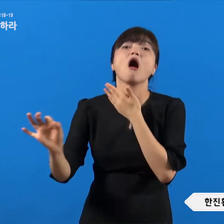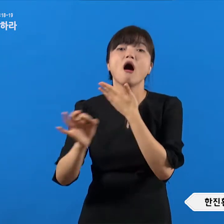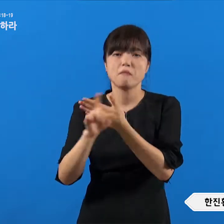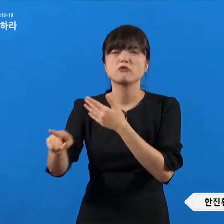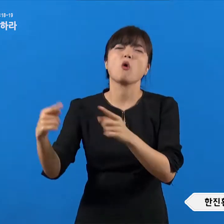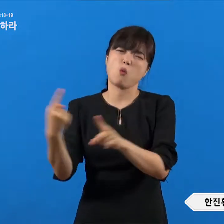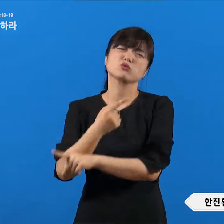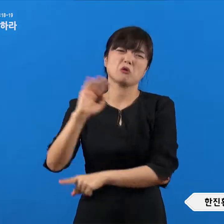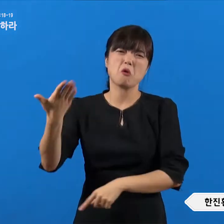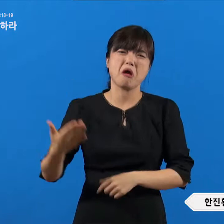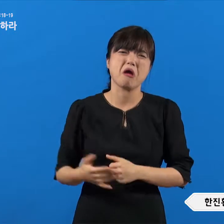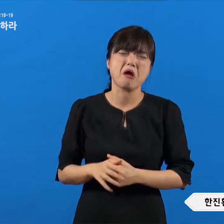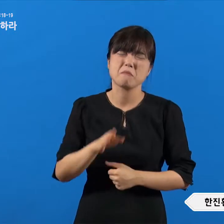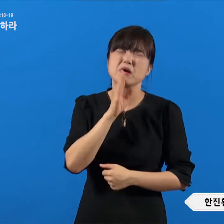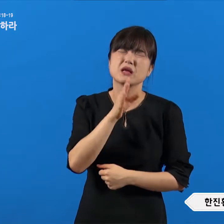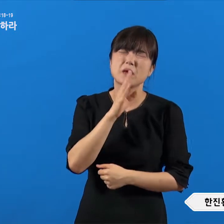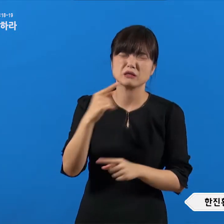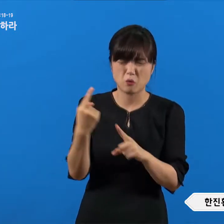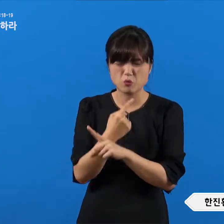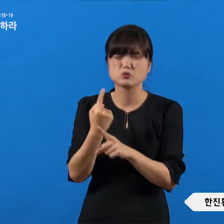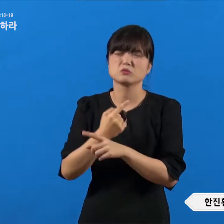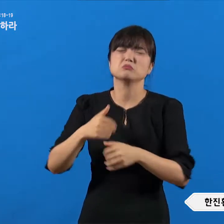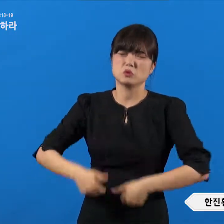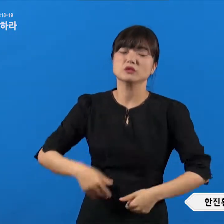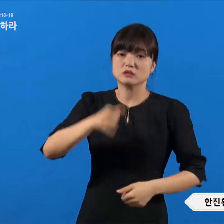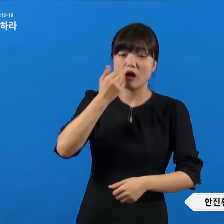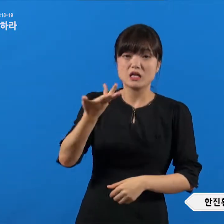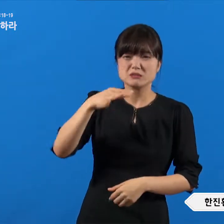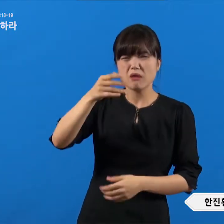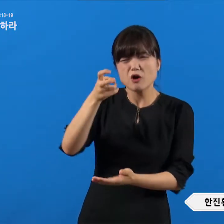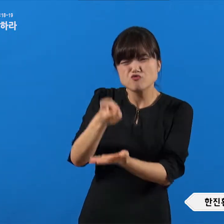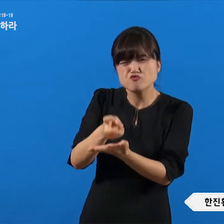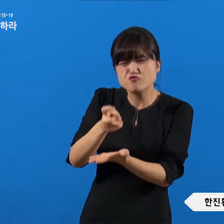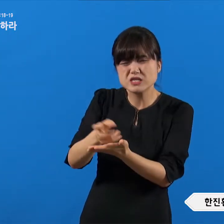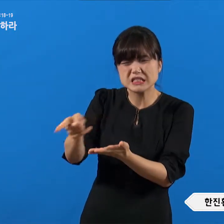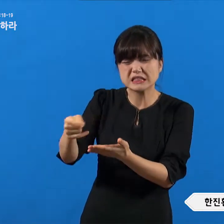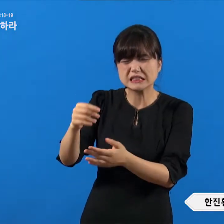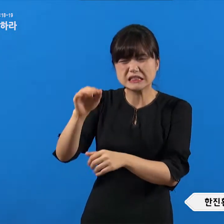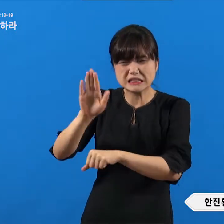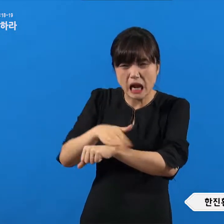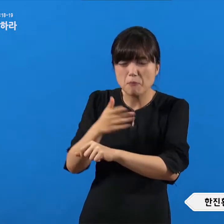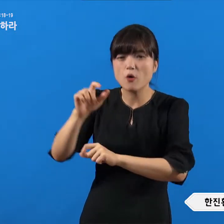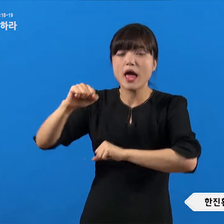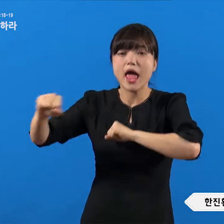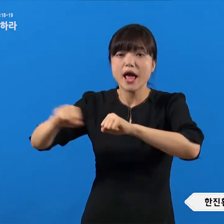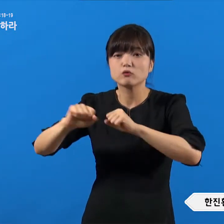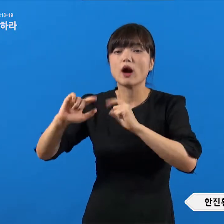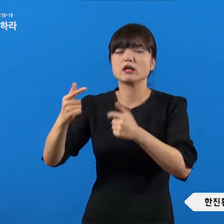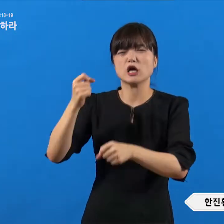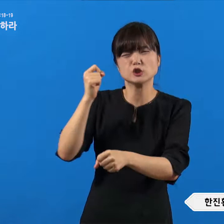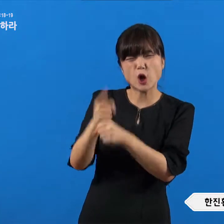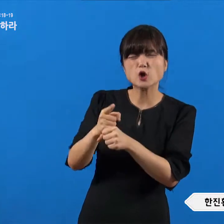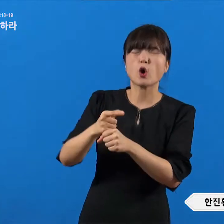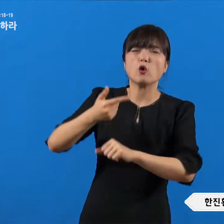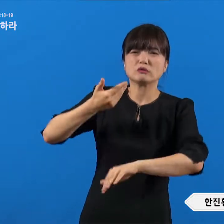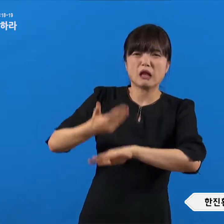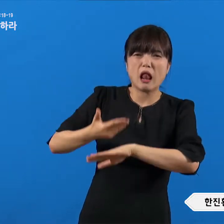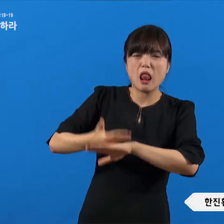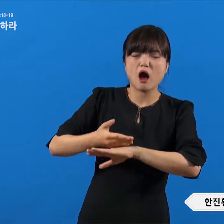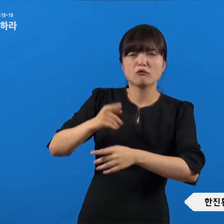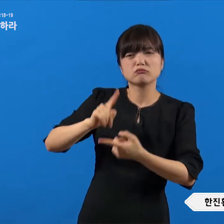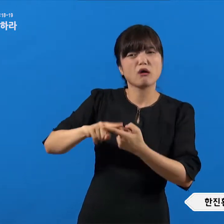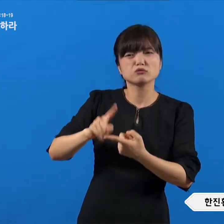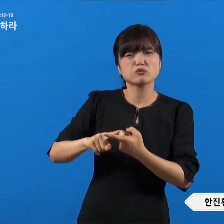그러면 그것은 고쳐야 되겠죠. 그런데 그런 윤리적인 문제가 아니고 단순히 기질이 다르고 성격이